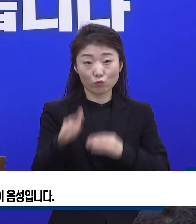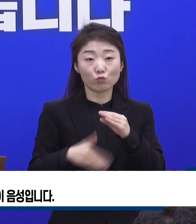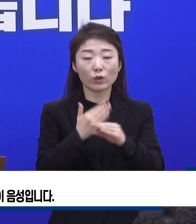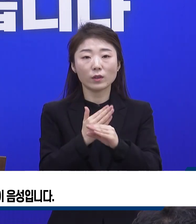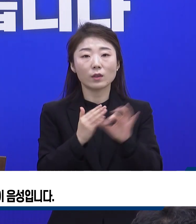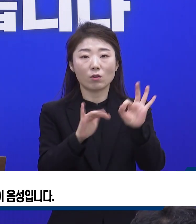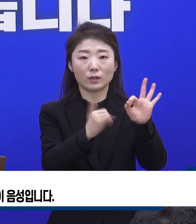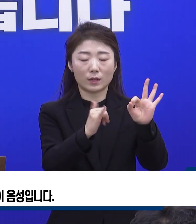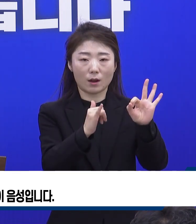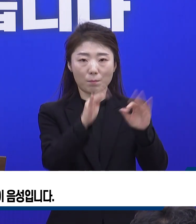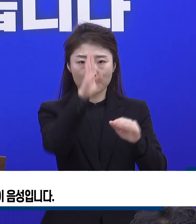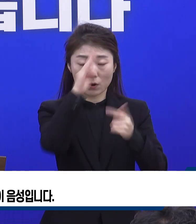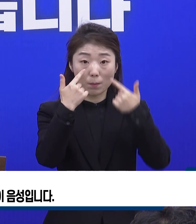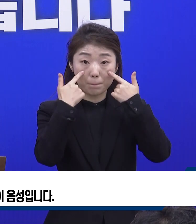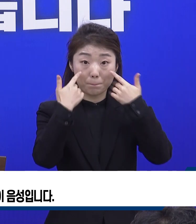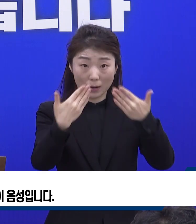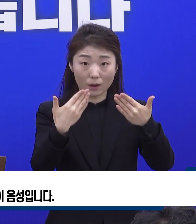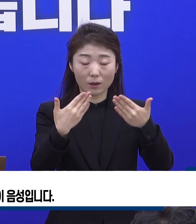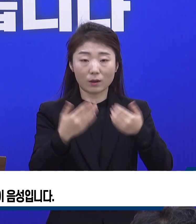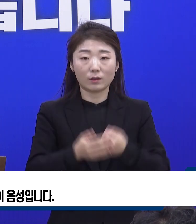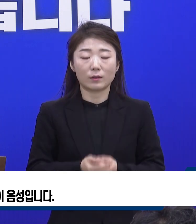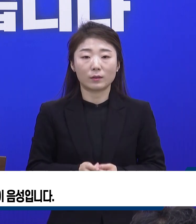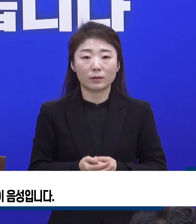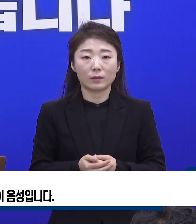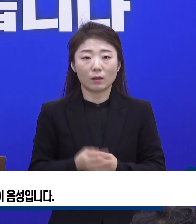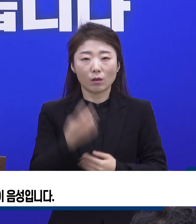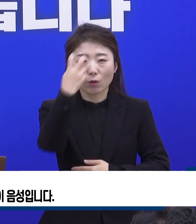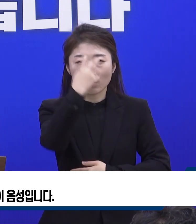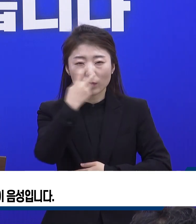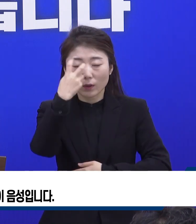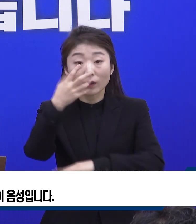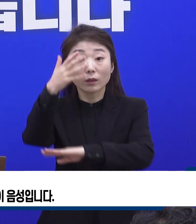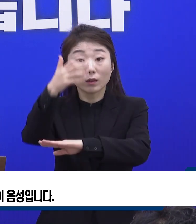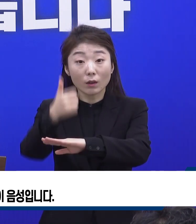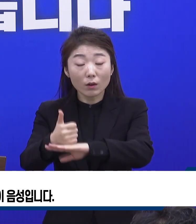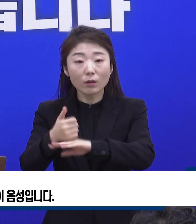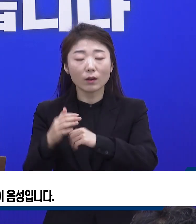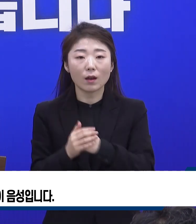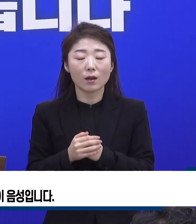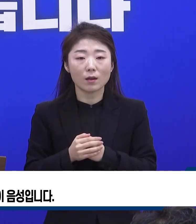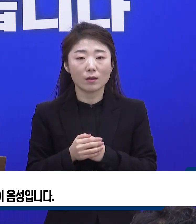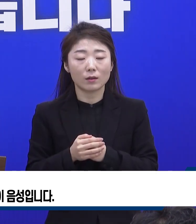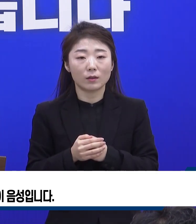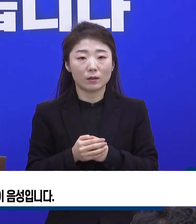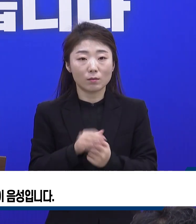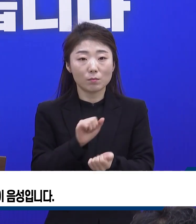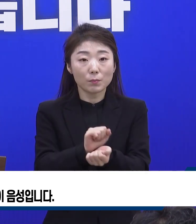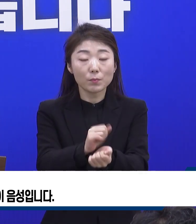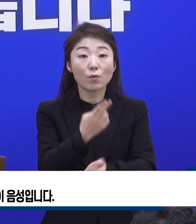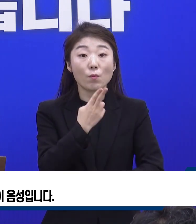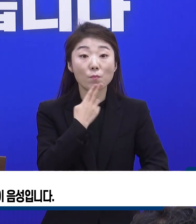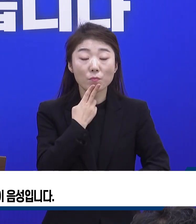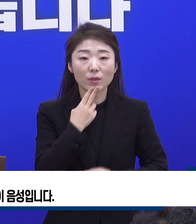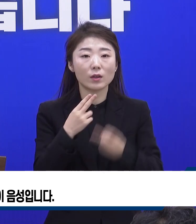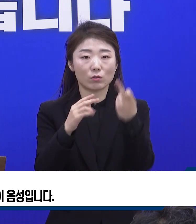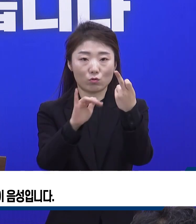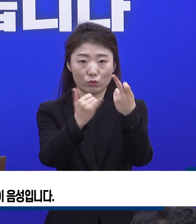10명이 양성 판정을 받았고요. 그리고 검사 결과 음성 판정을 받은 분이 12명.